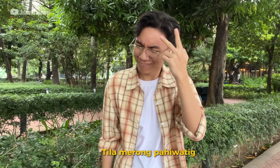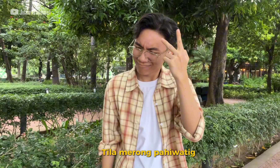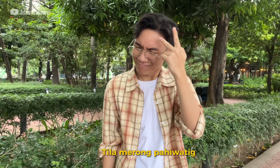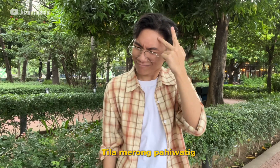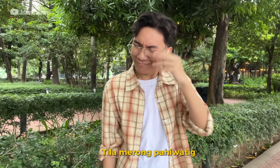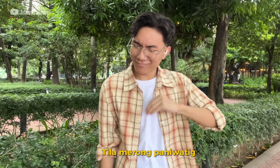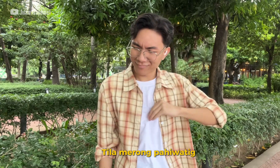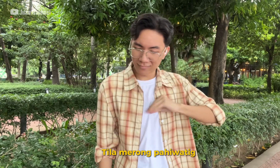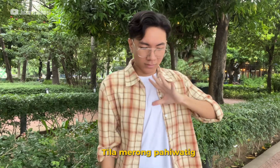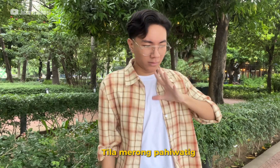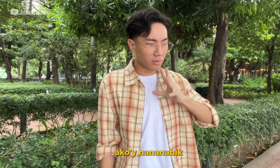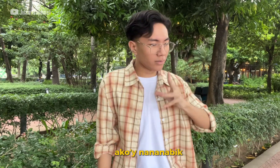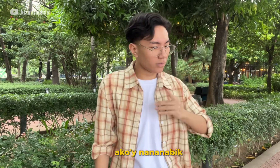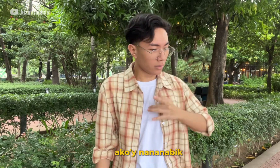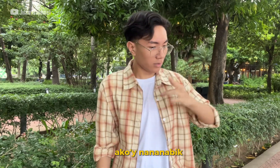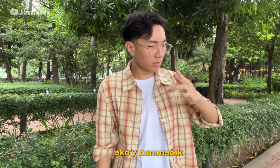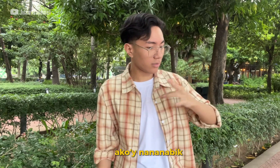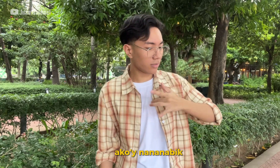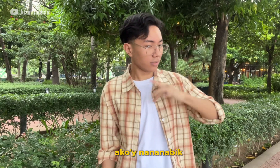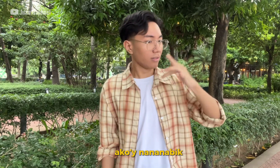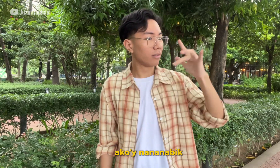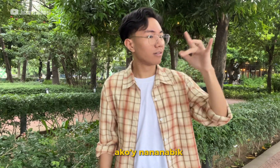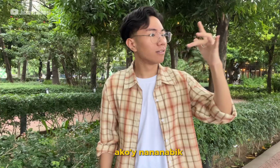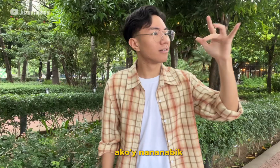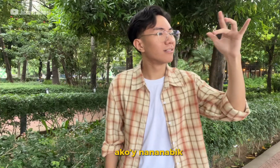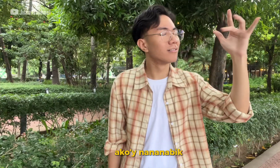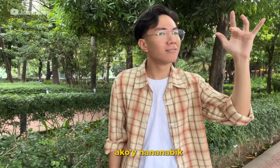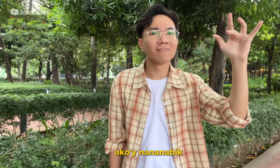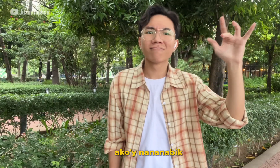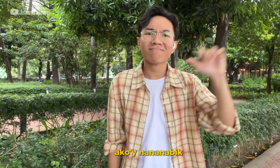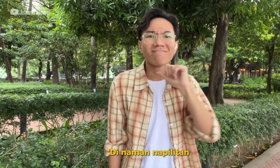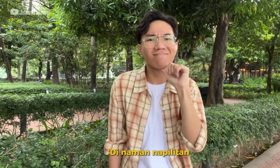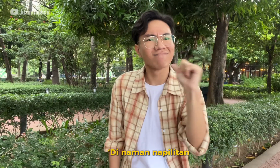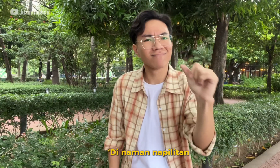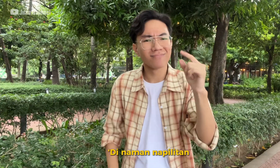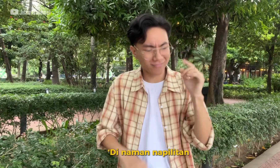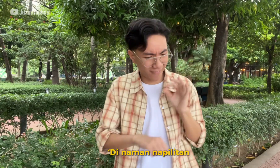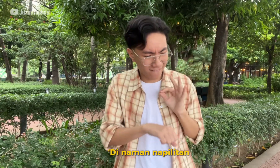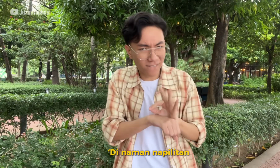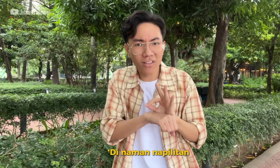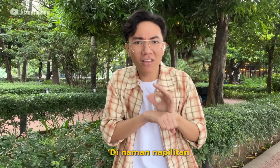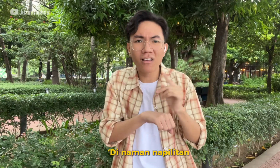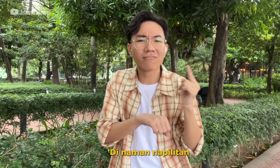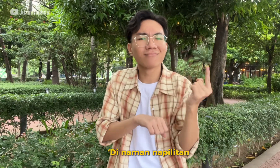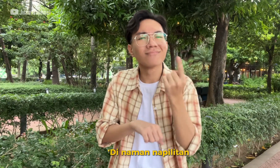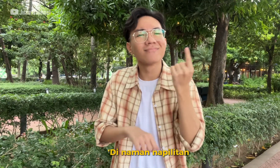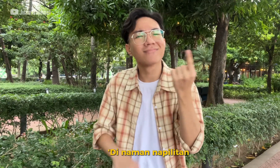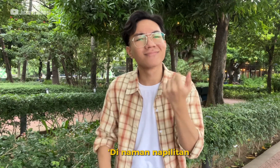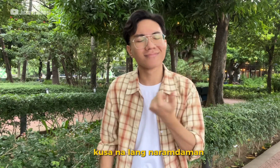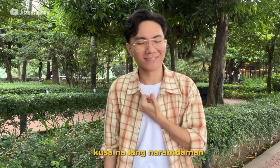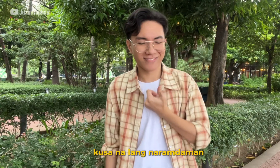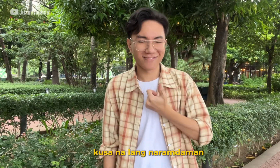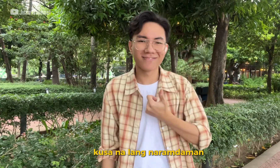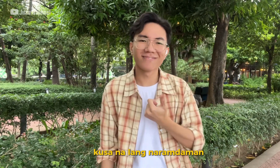payawatig, ako'y nananapik. Di naman napilitan, kusa na